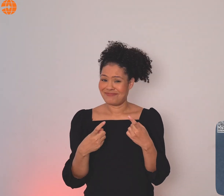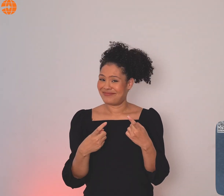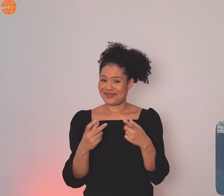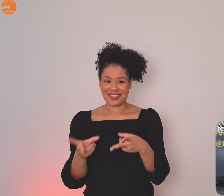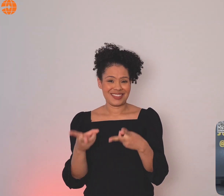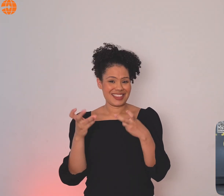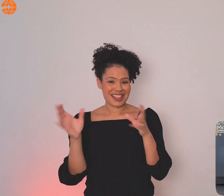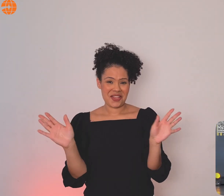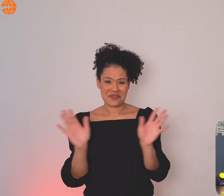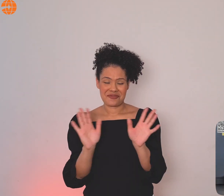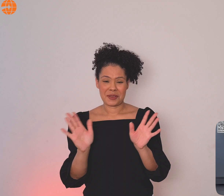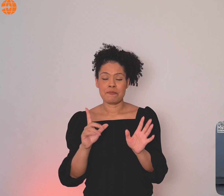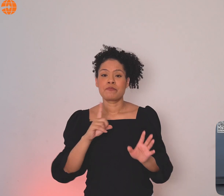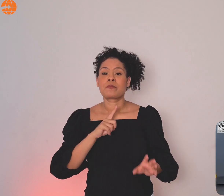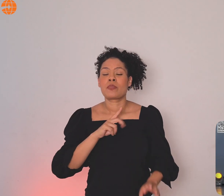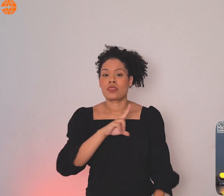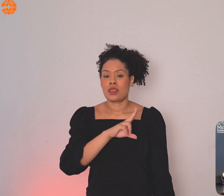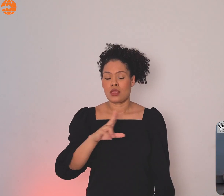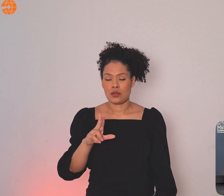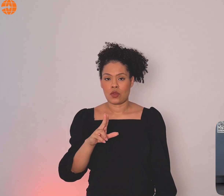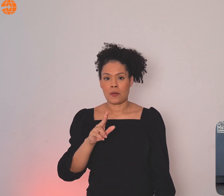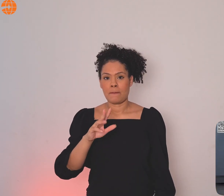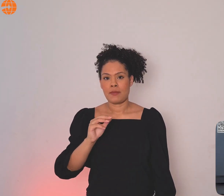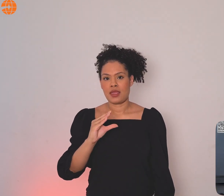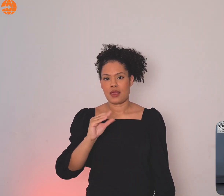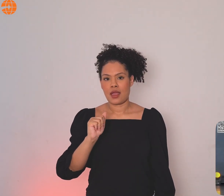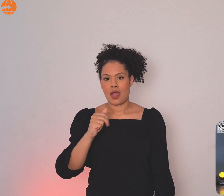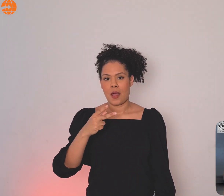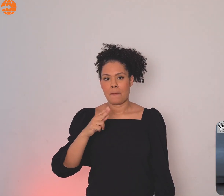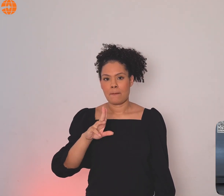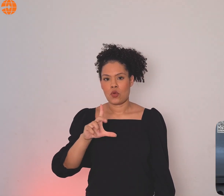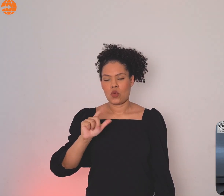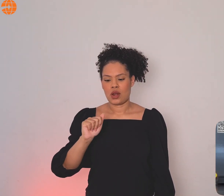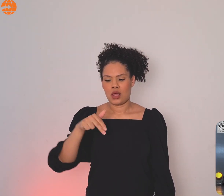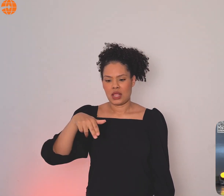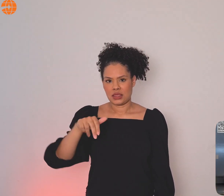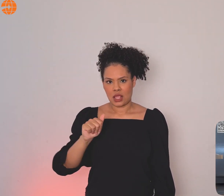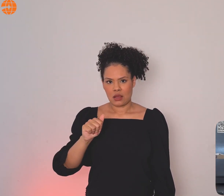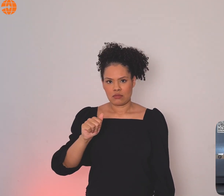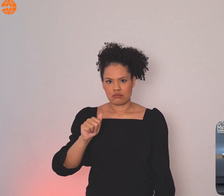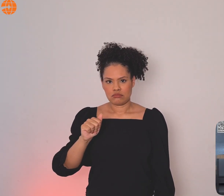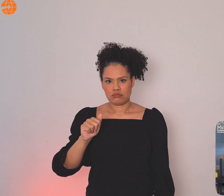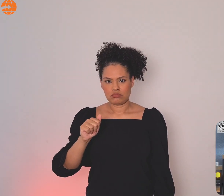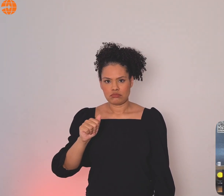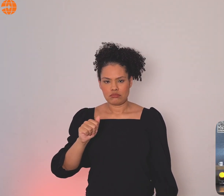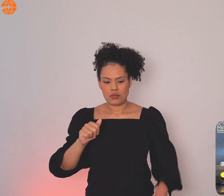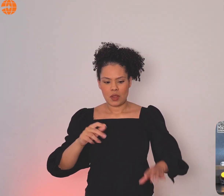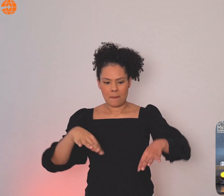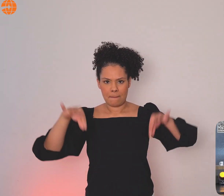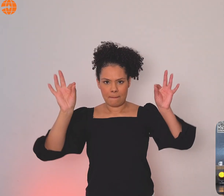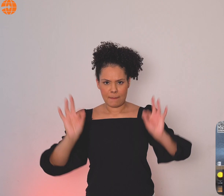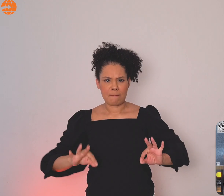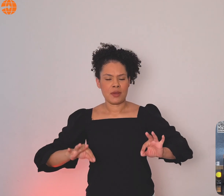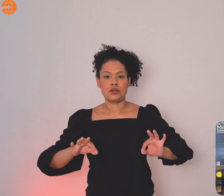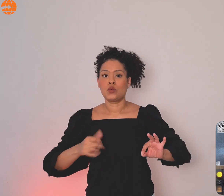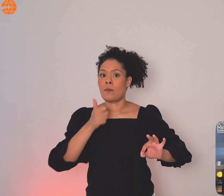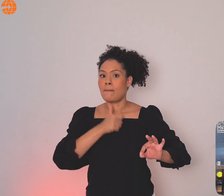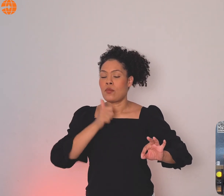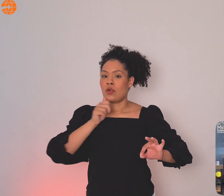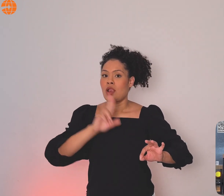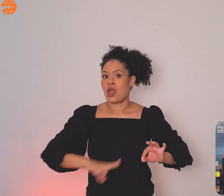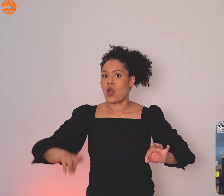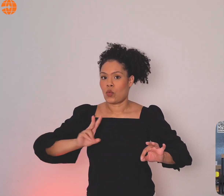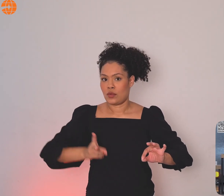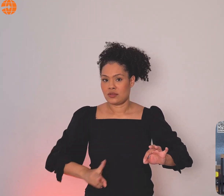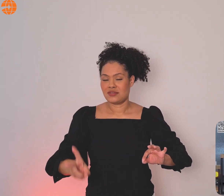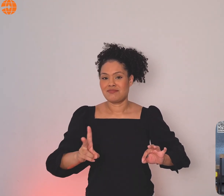Tem um pano, chama capulana. As mulheres usam aquilo o tempo inteiro. A capulana é um pano. Eu trouxe